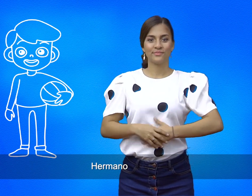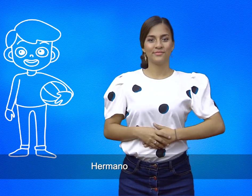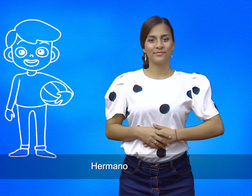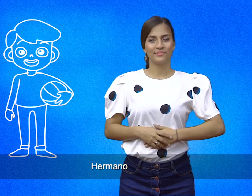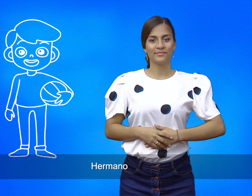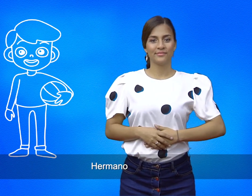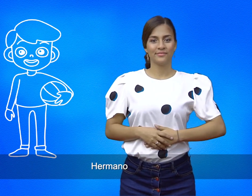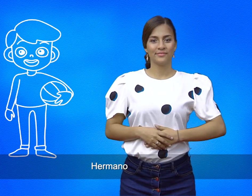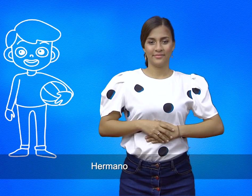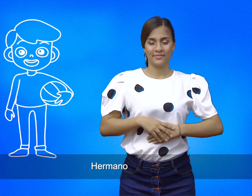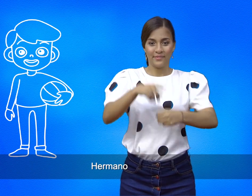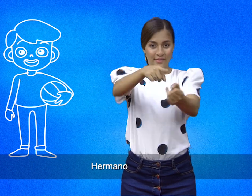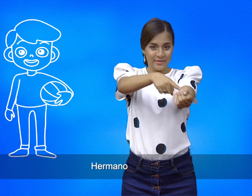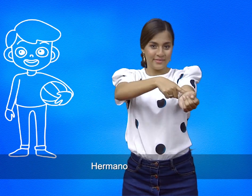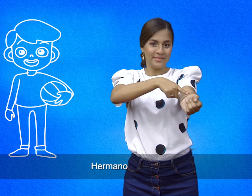Hermano.